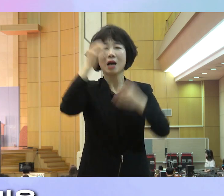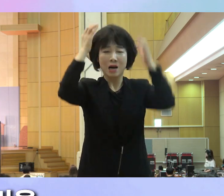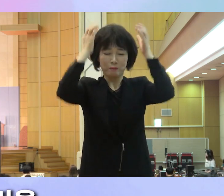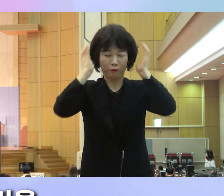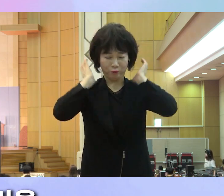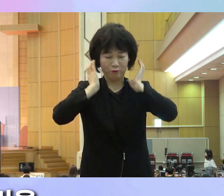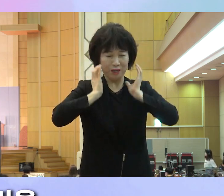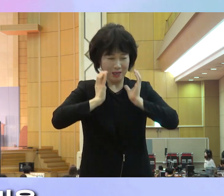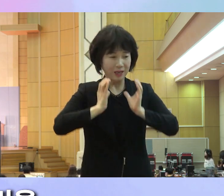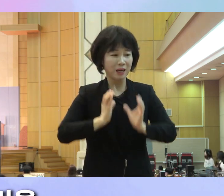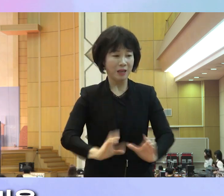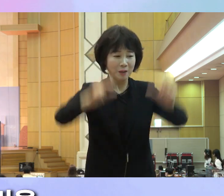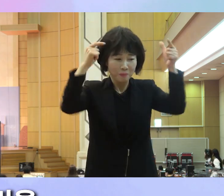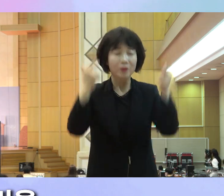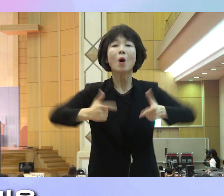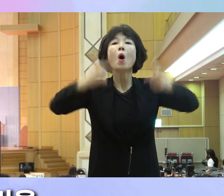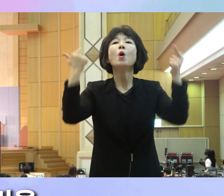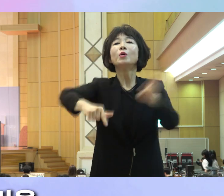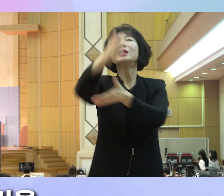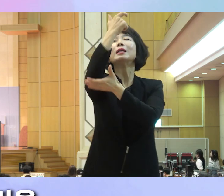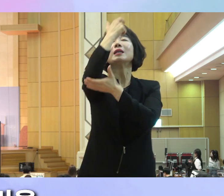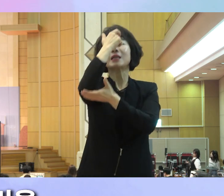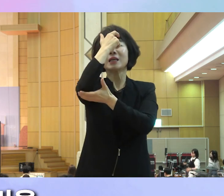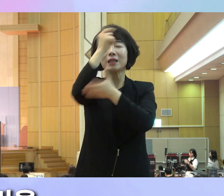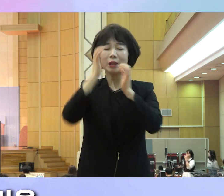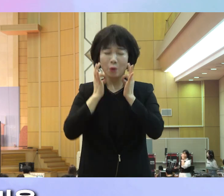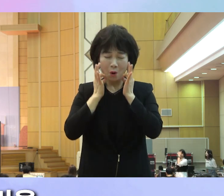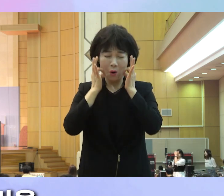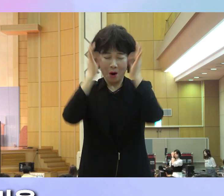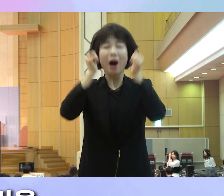모든 합주 입고 늘